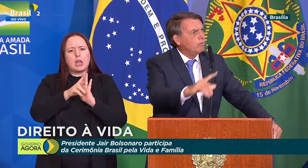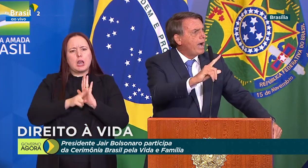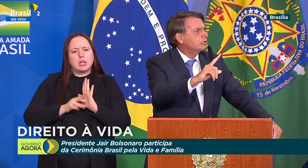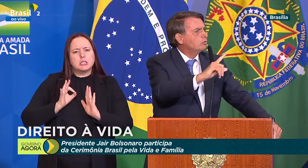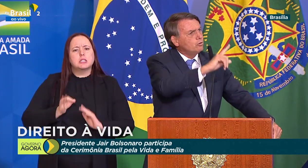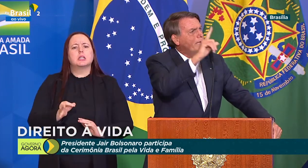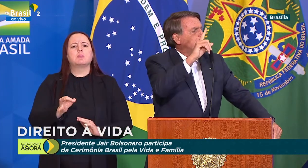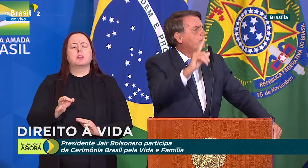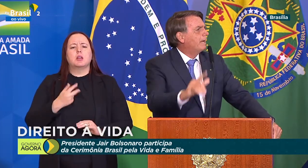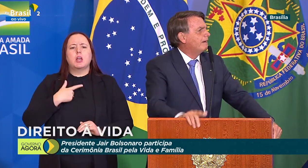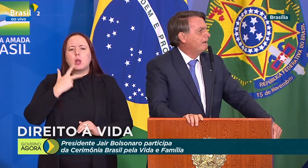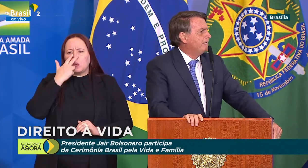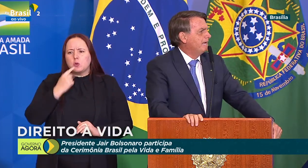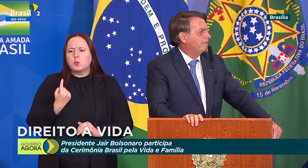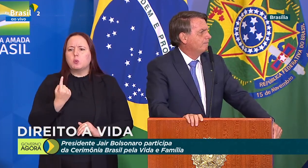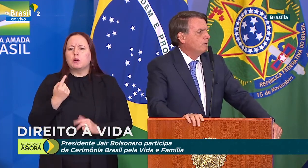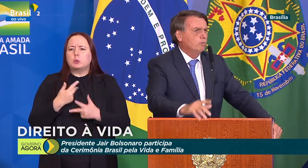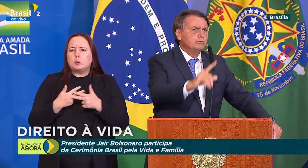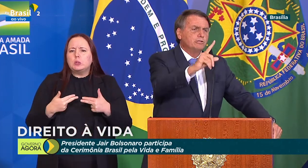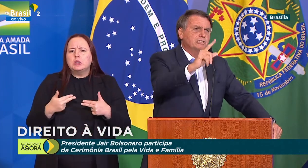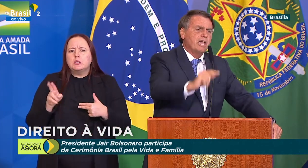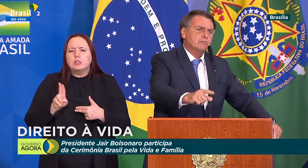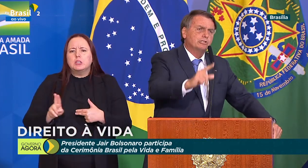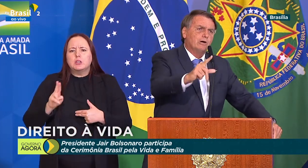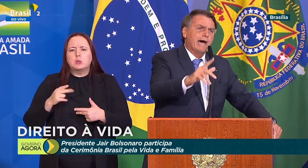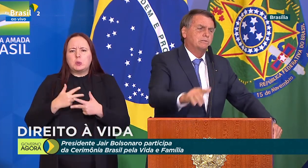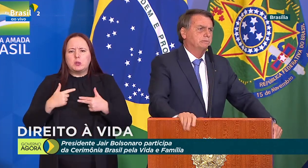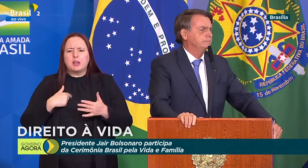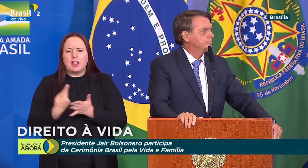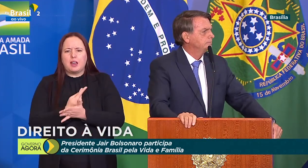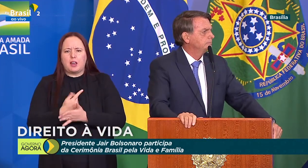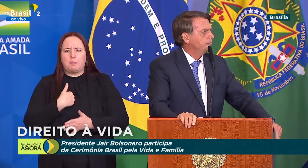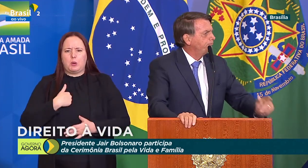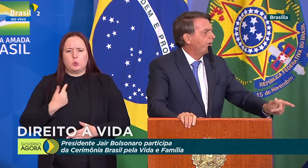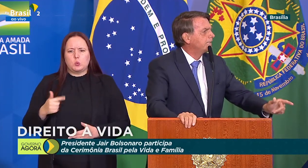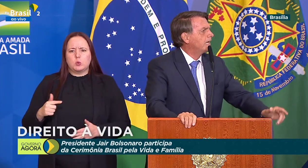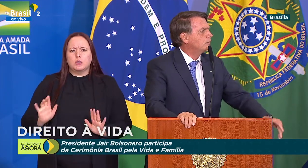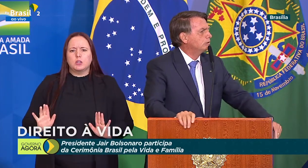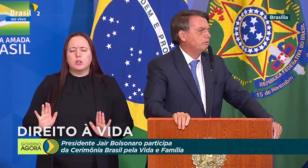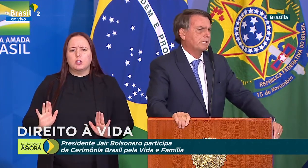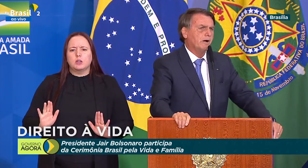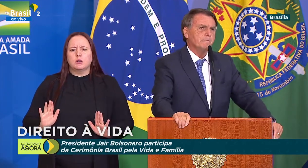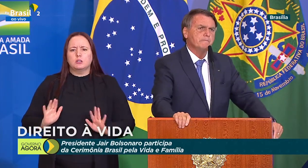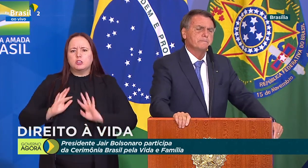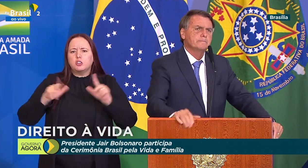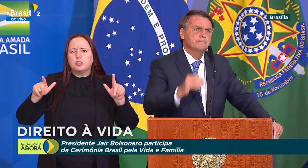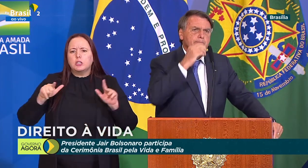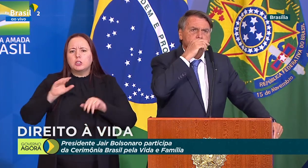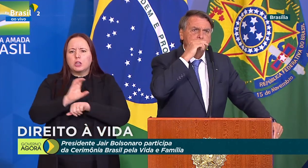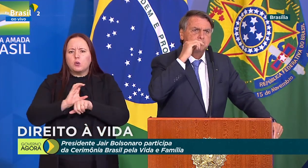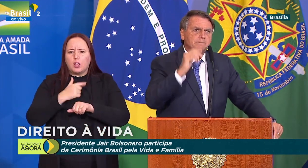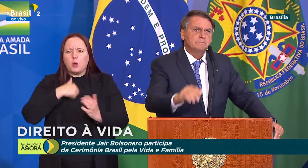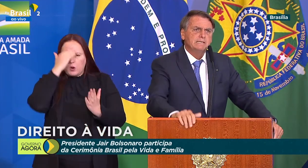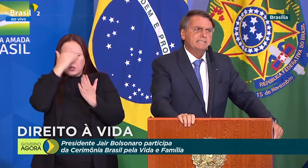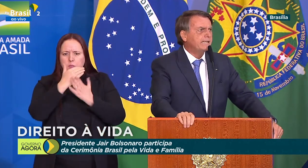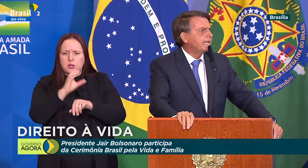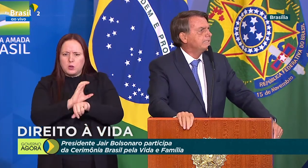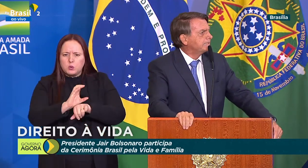não acho uma só palavra minha um só gesto no seu ato fora da Constituição